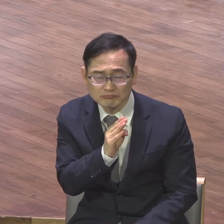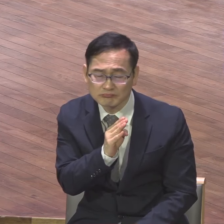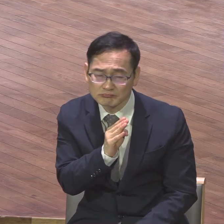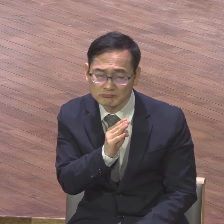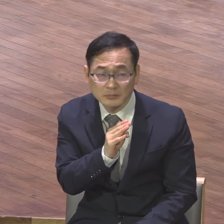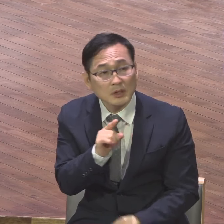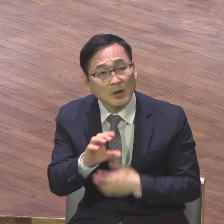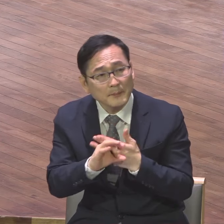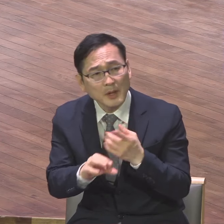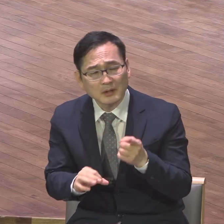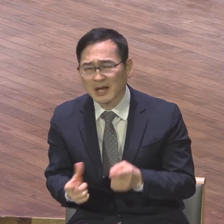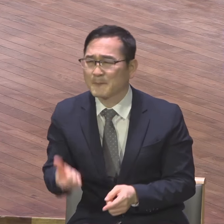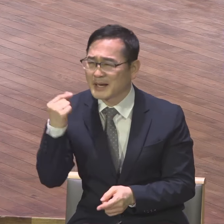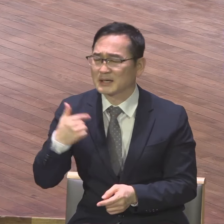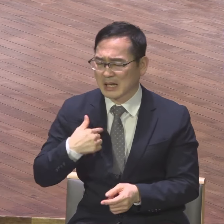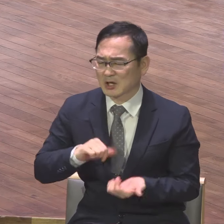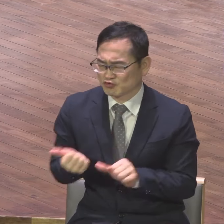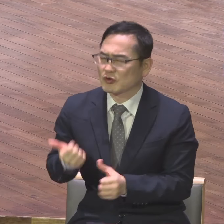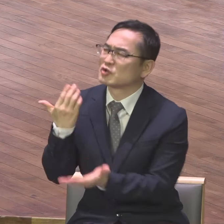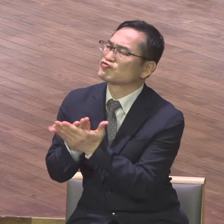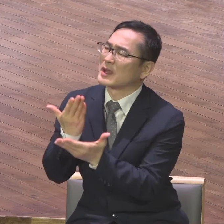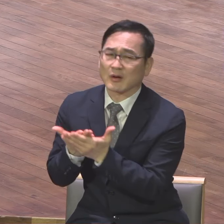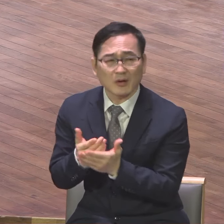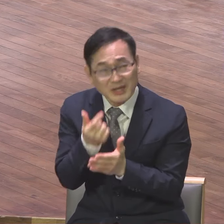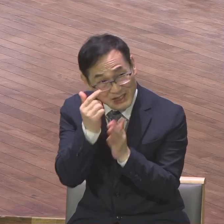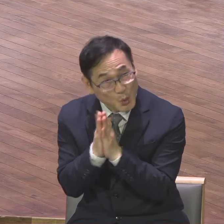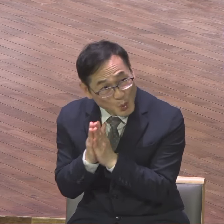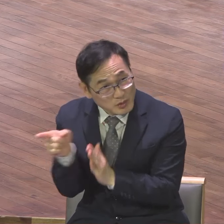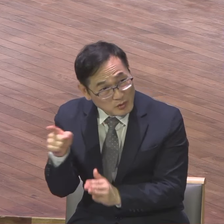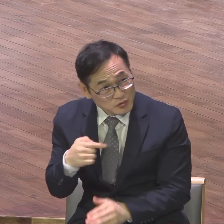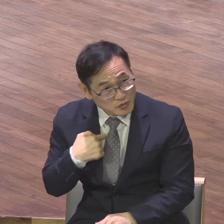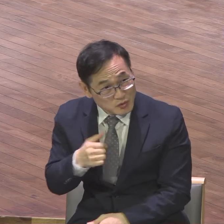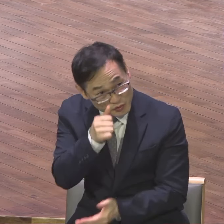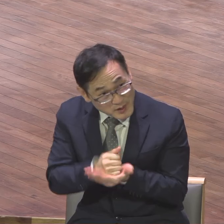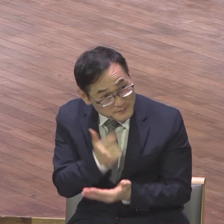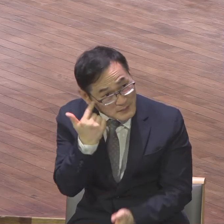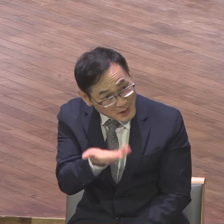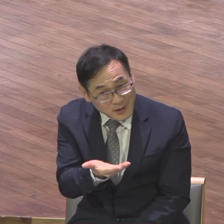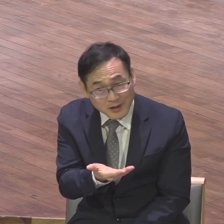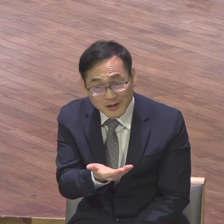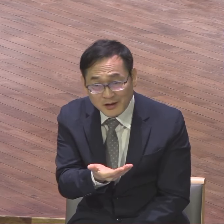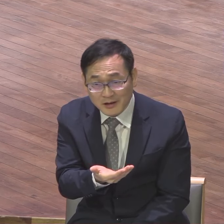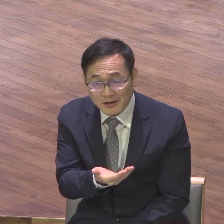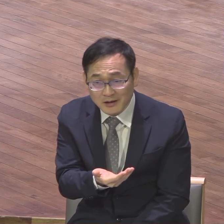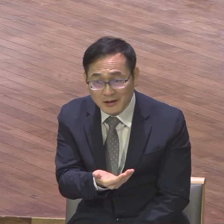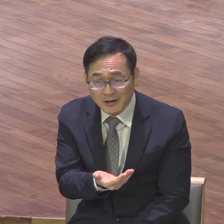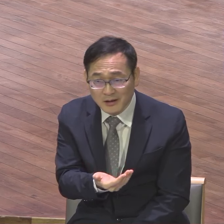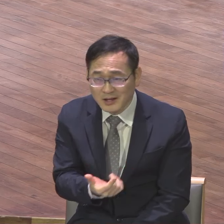그렇다면 어서 데려가 달라고 기도하는 것도 죄입니까?